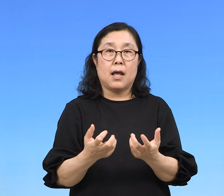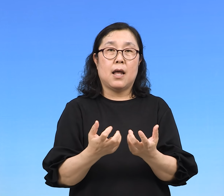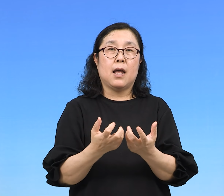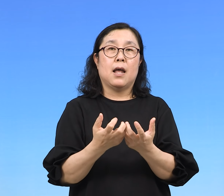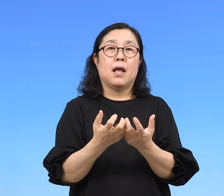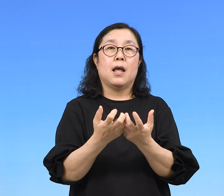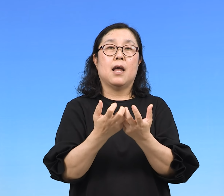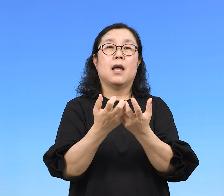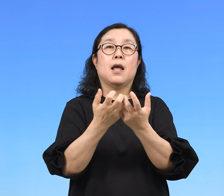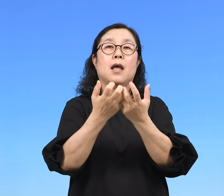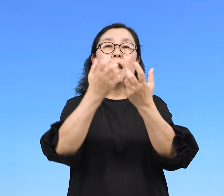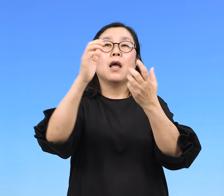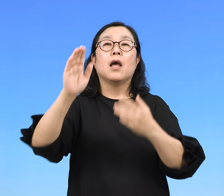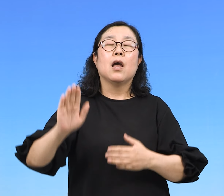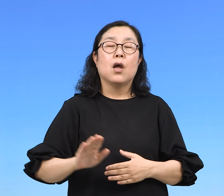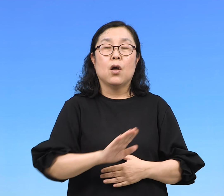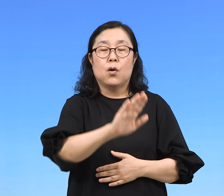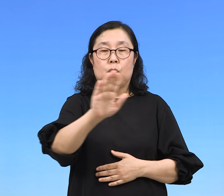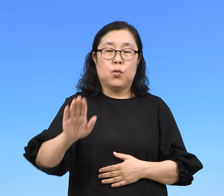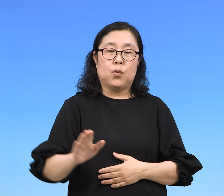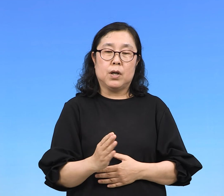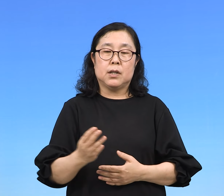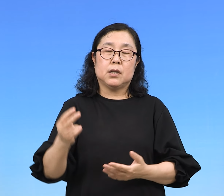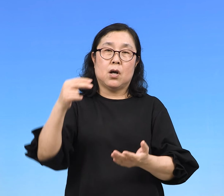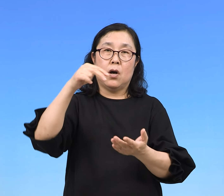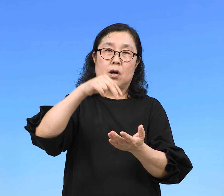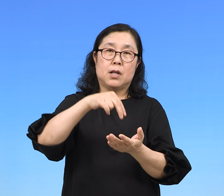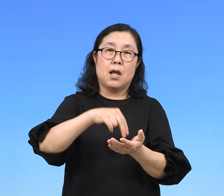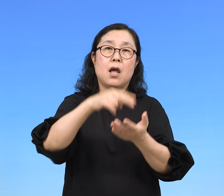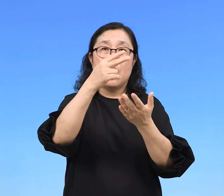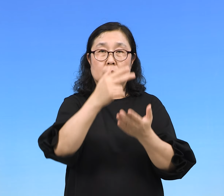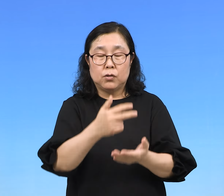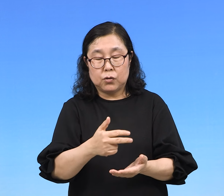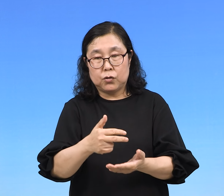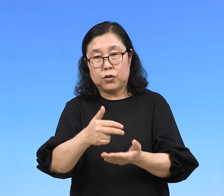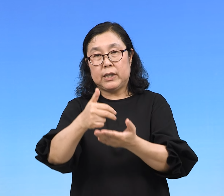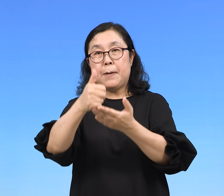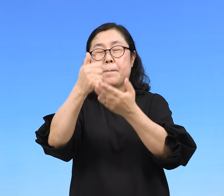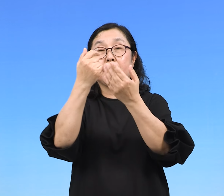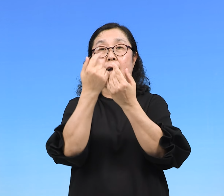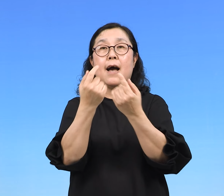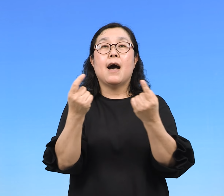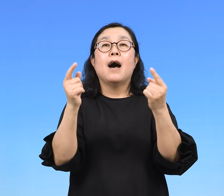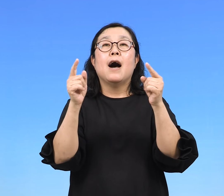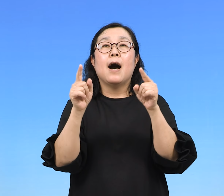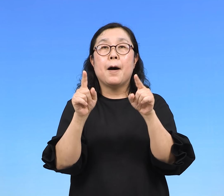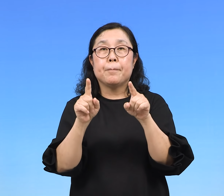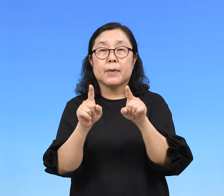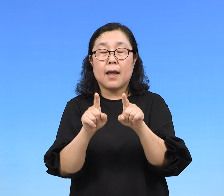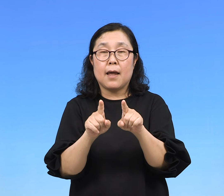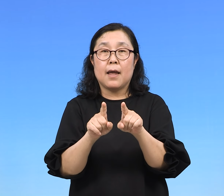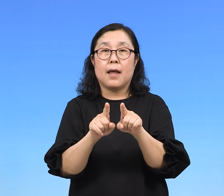나사렛같이 연약하고 미흡한 그곳에도 우린 선의 주님과 함께